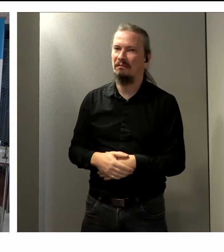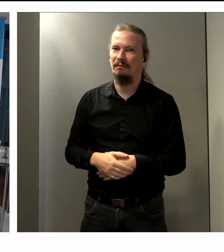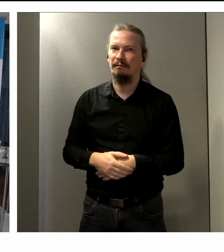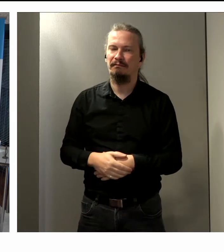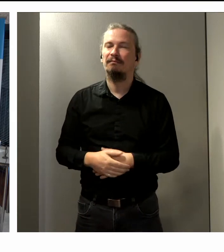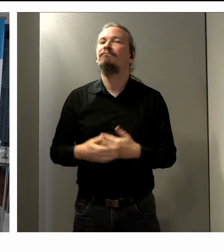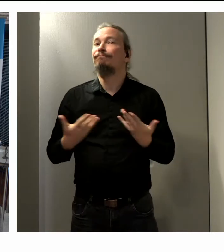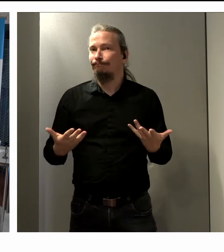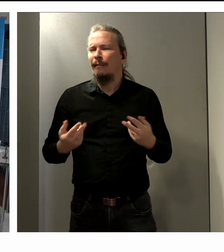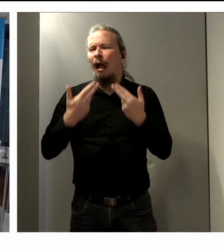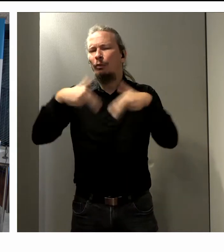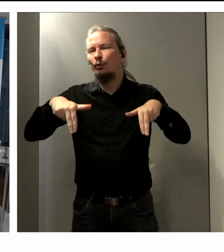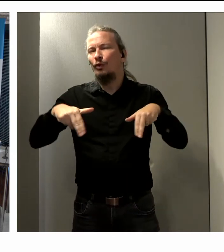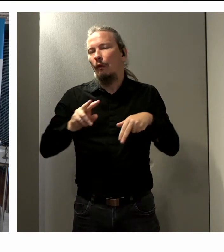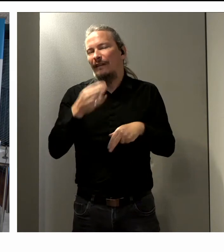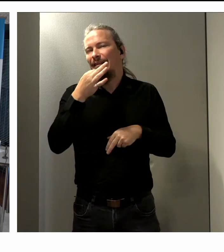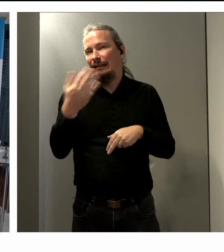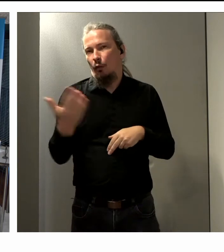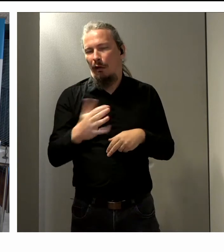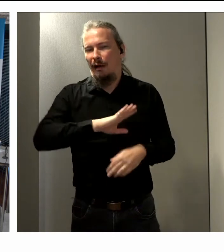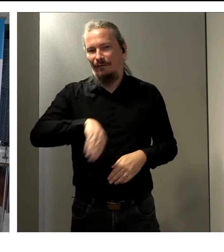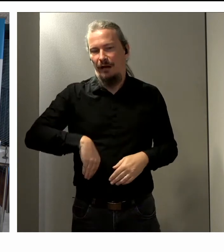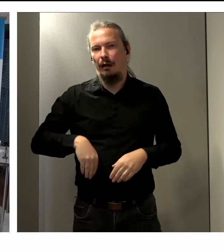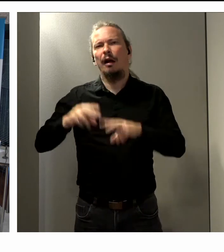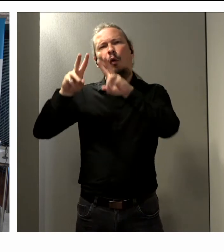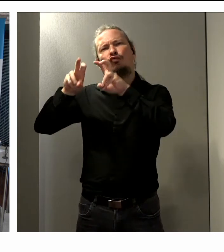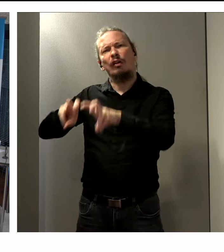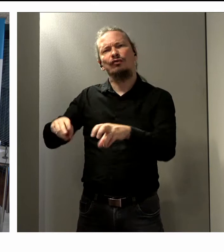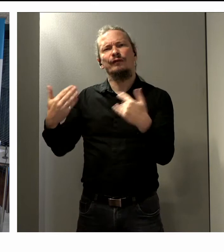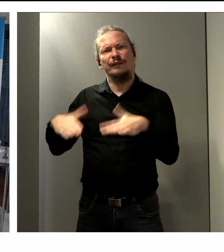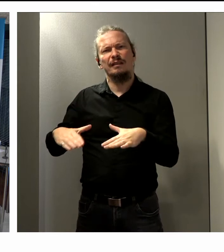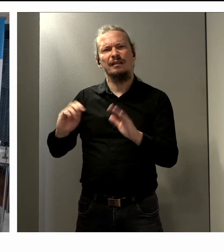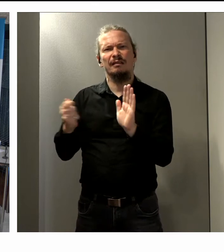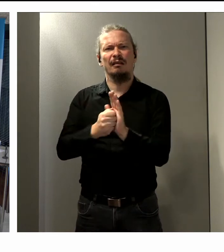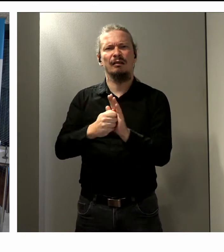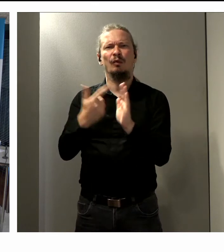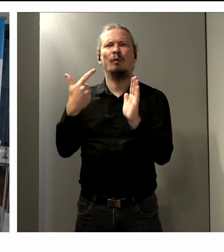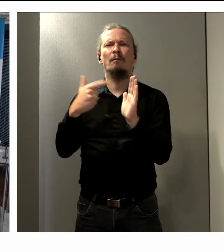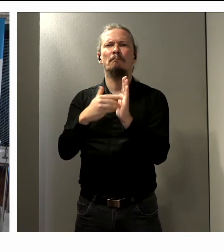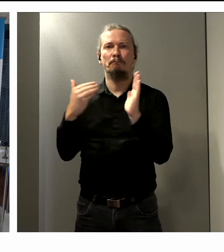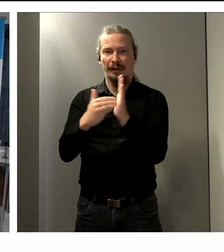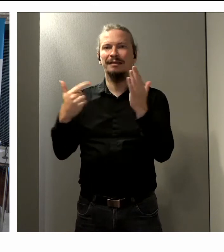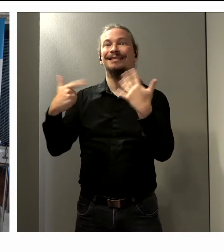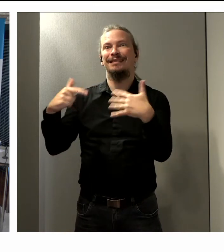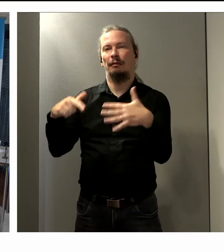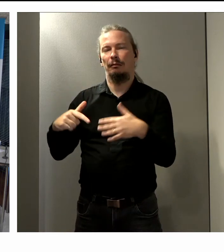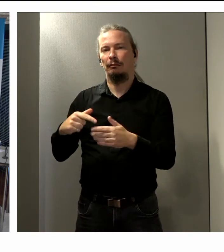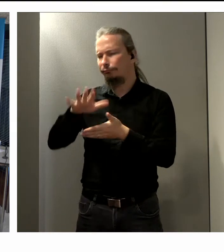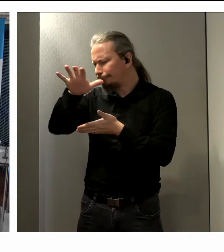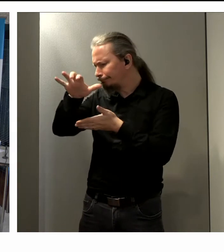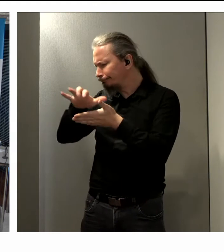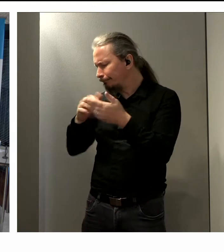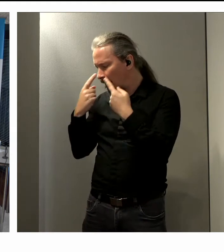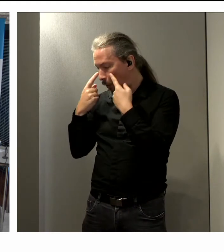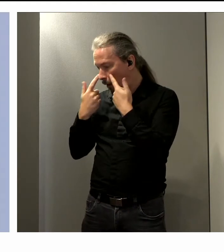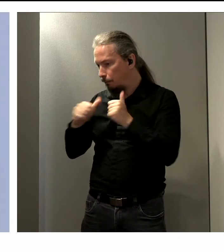conclurai ces quelques mots introductifs là-dessus, des travaux de recherche menés en 2017 ont souligné une contradiction inattendue entre